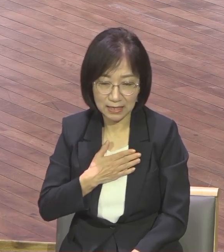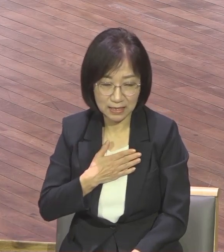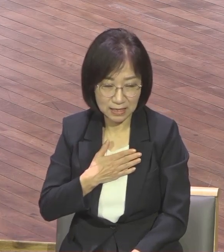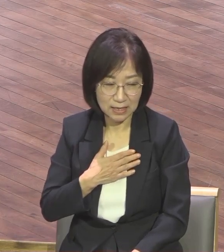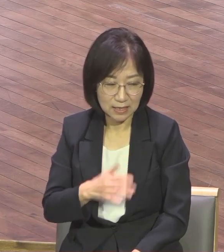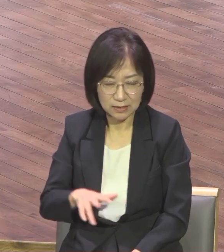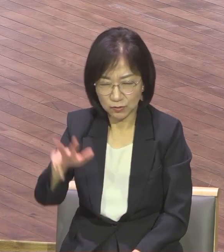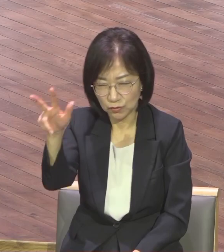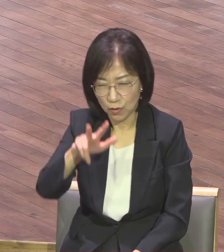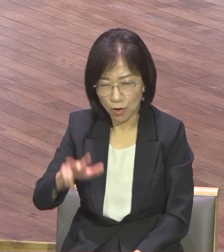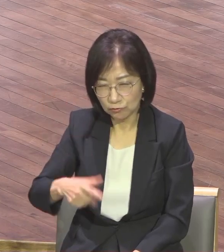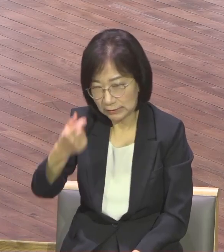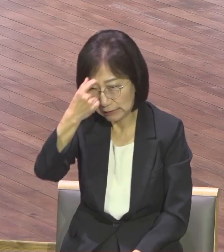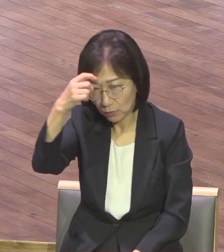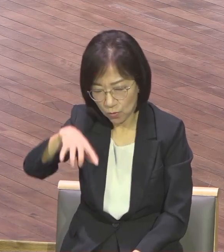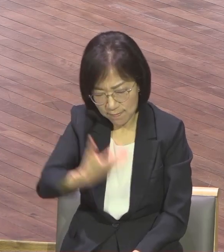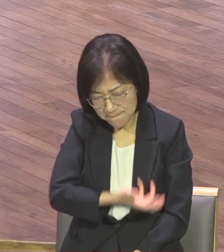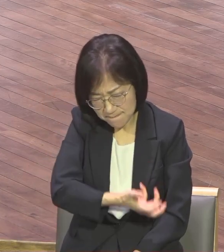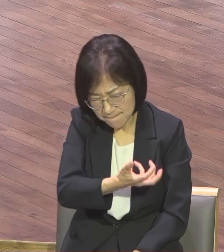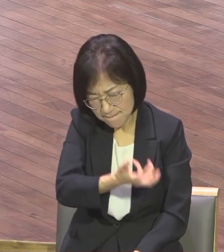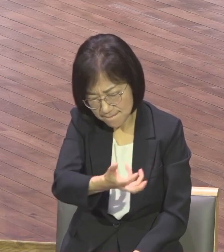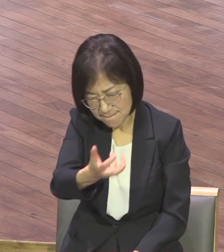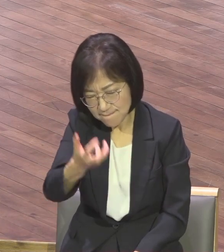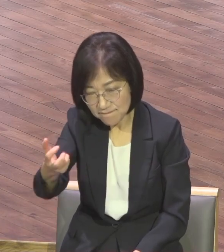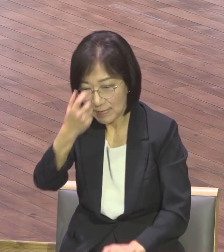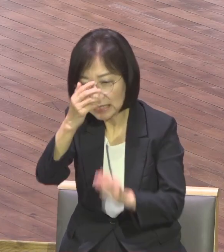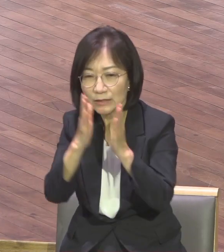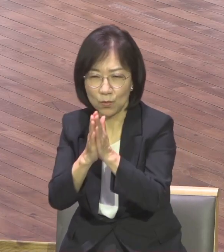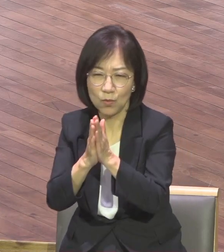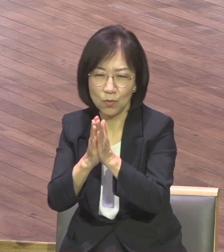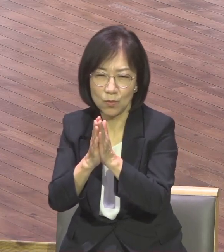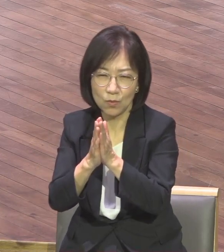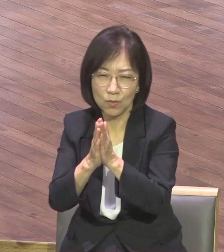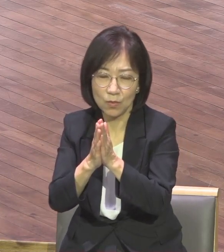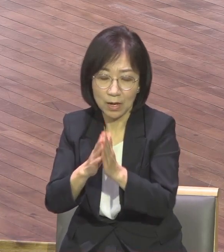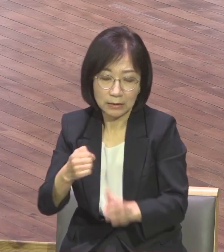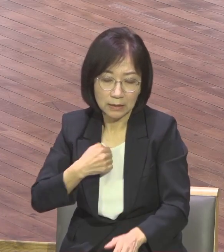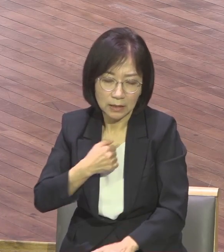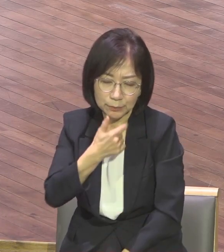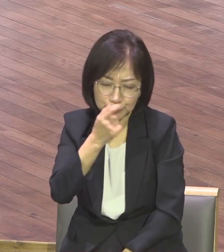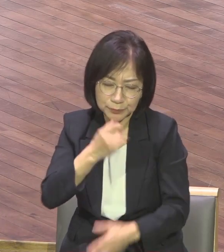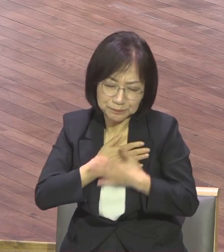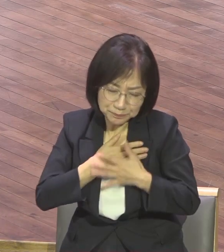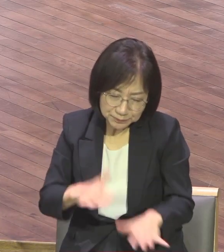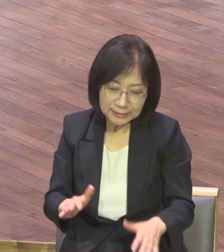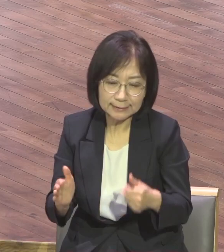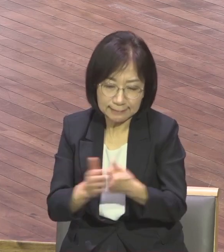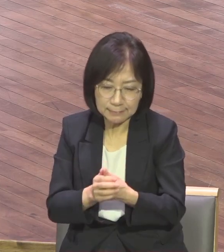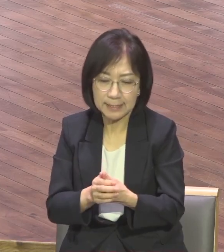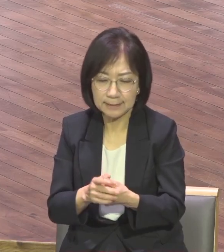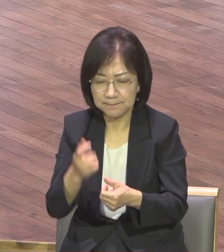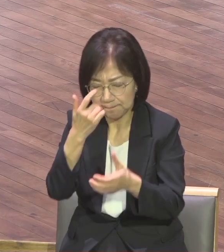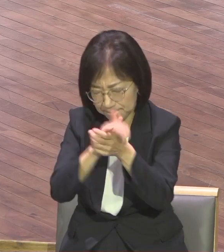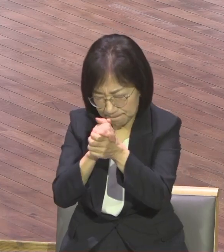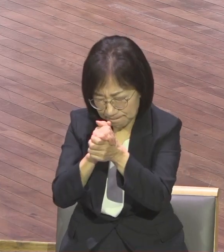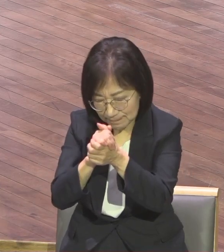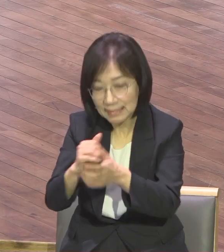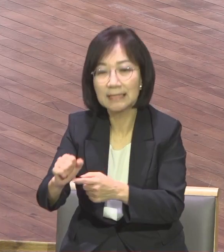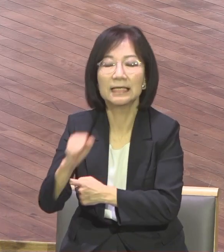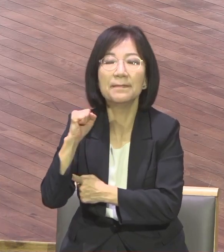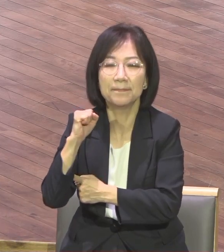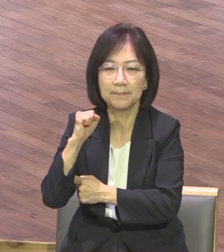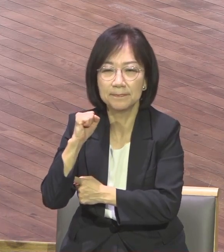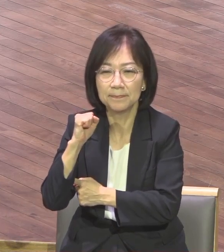그 정도로 하나님 무릎 꿇은 적이 있다고요. 너무 연약하니까 너무 무능하니까 아무것도 못할 것 같으니까 살 수가 없으니까